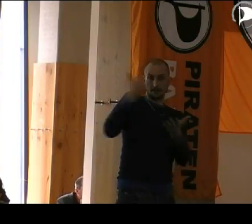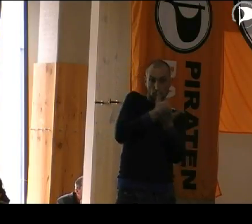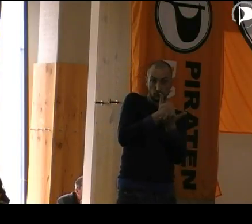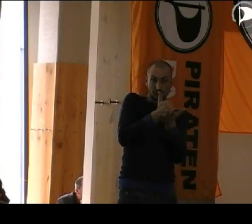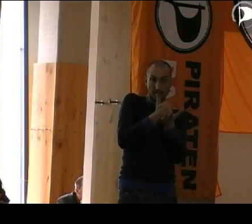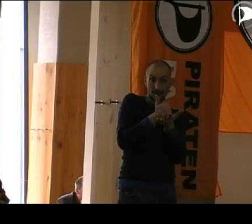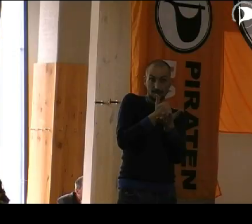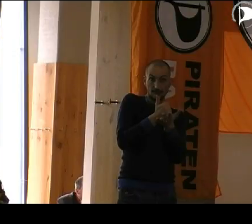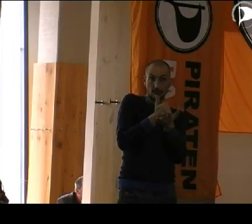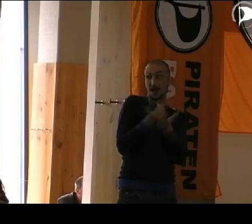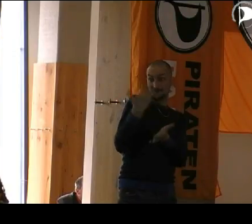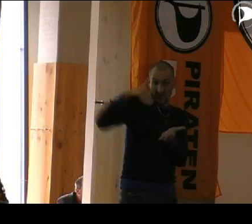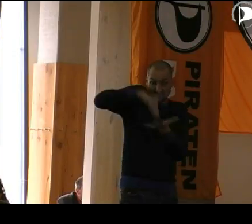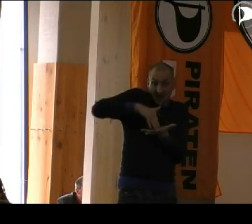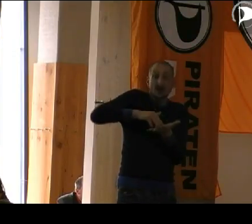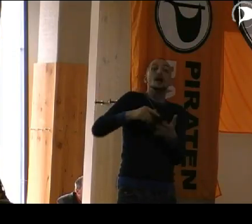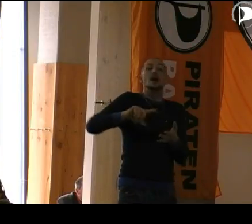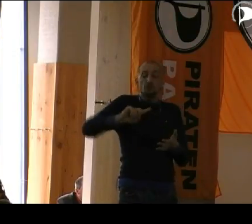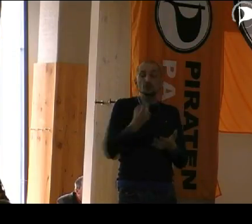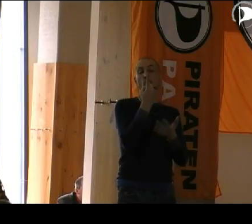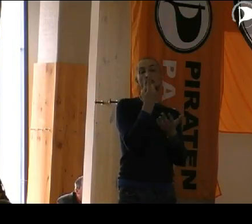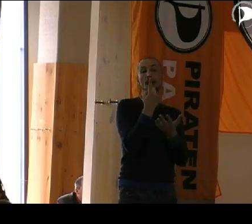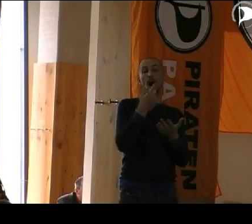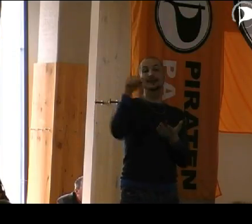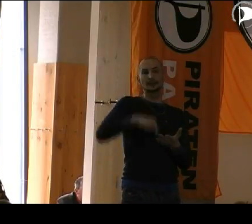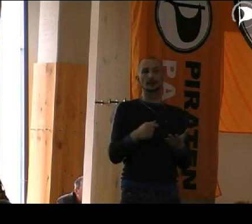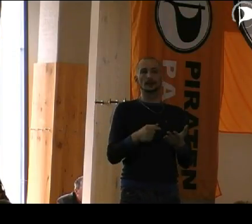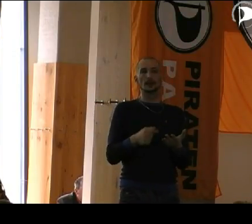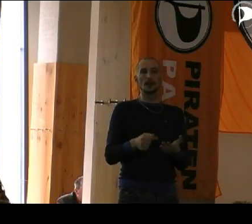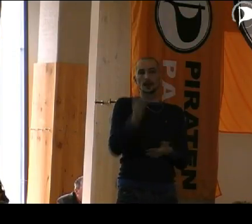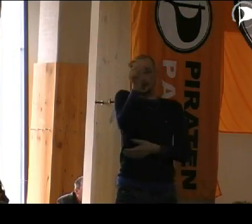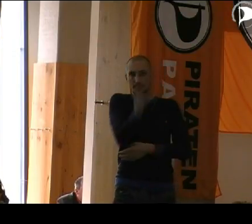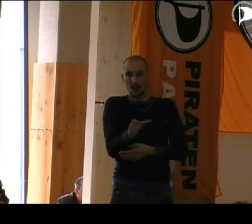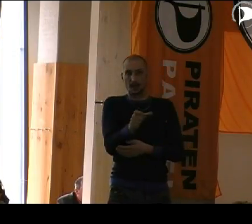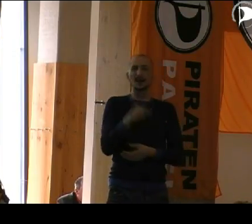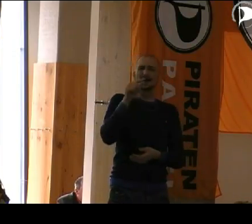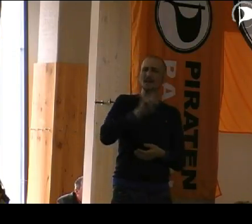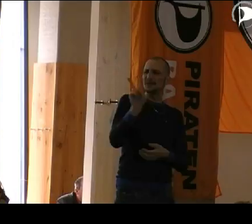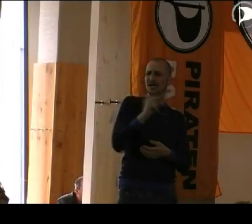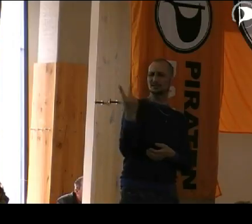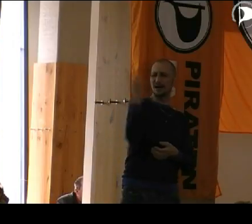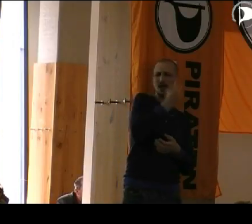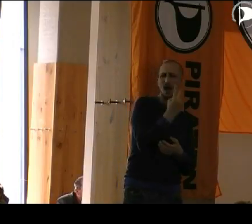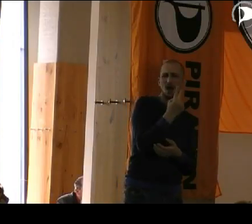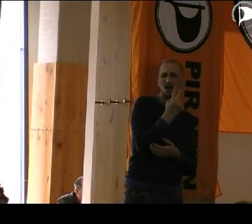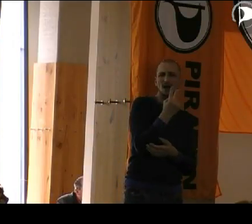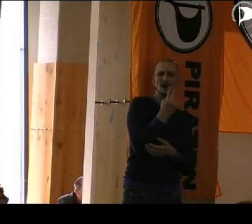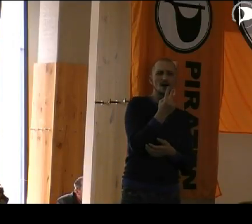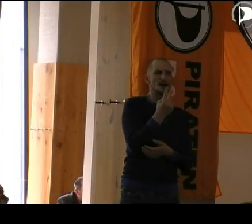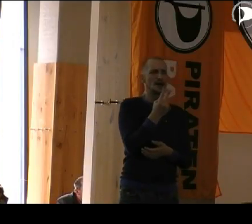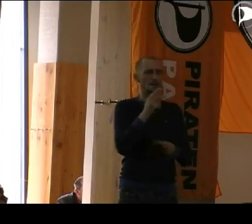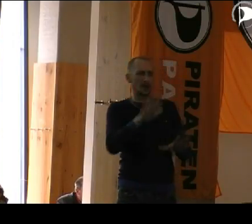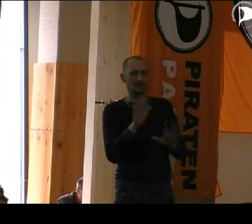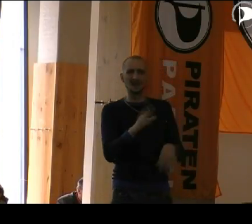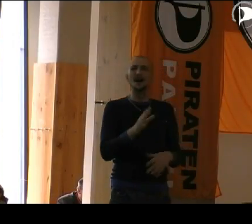tritt noch mal an wenn wir dringend zwei jahre bleiben und also vielleicht wollen bleiben schon aber auch